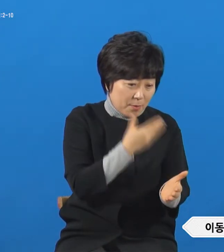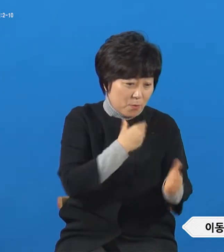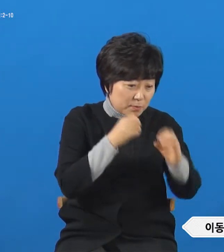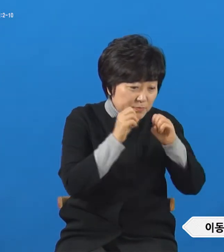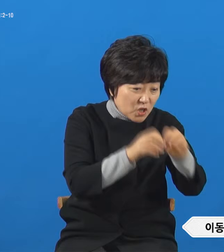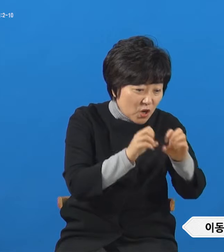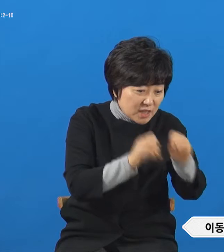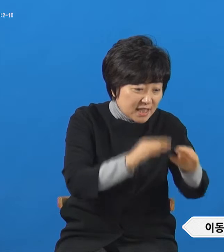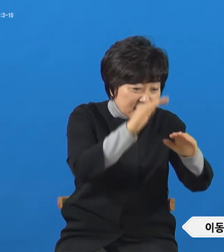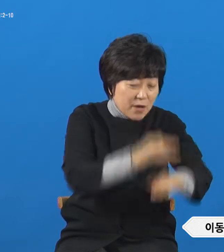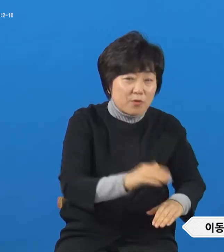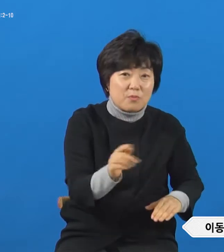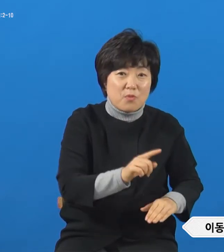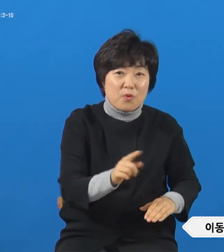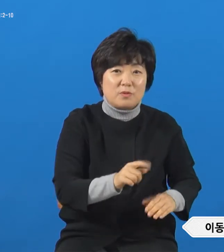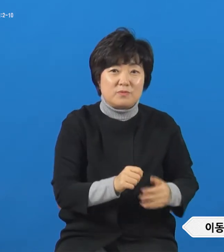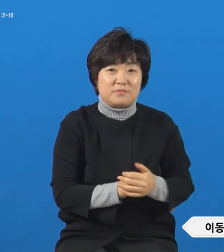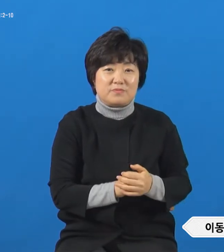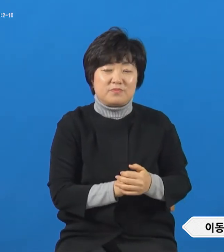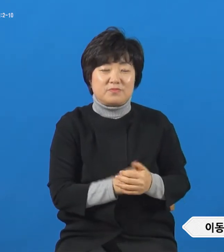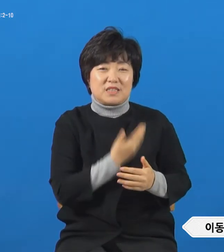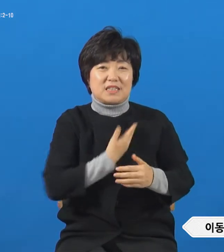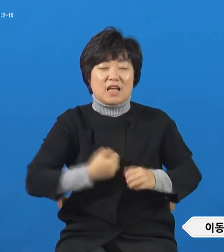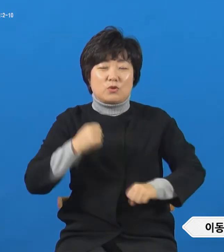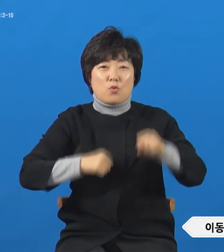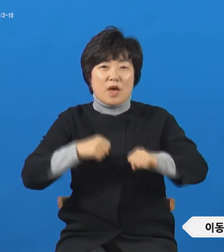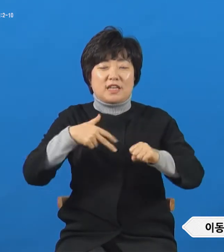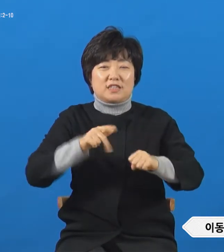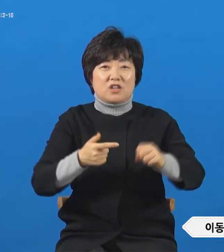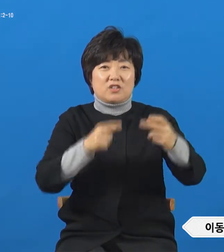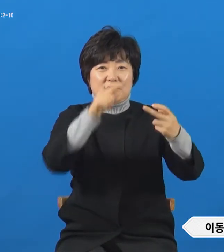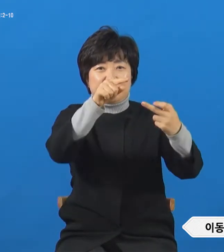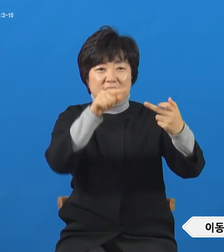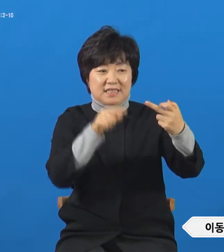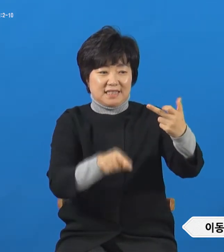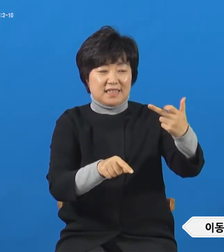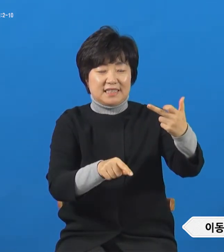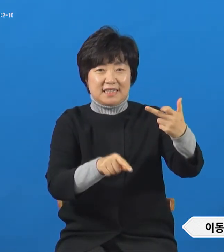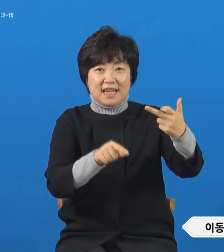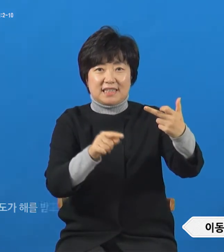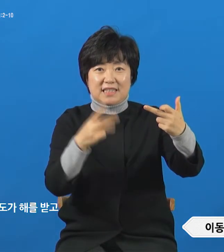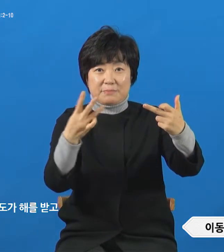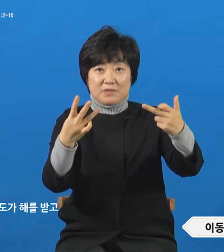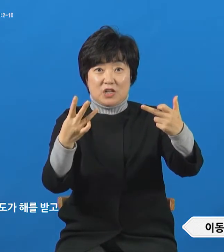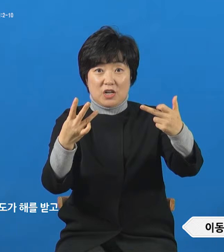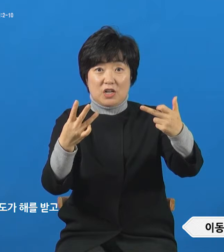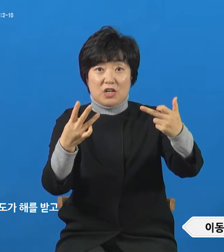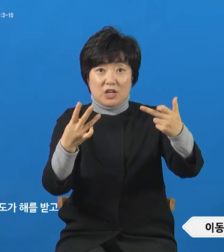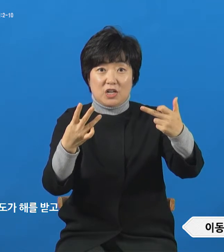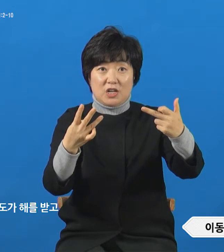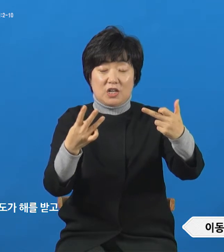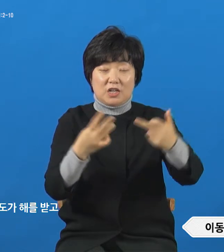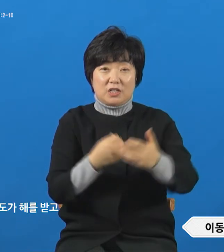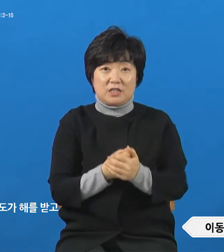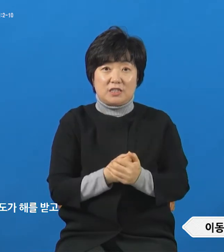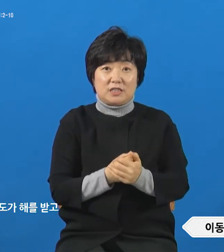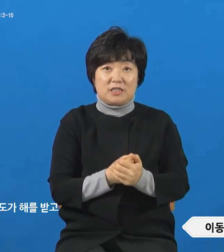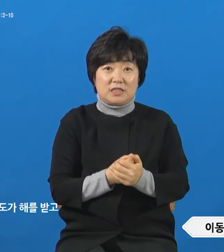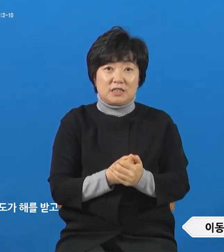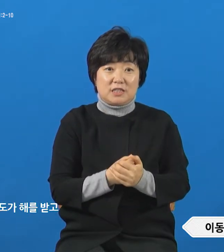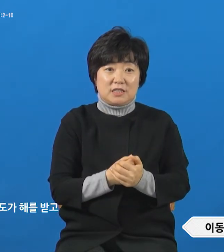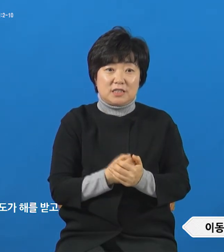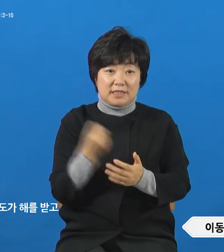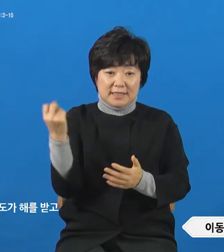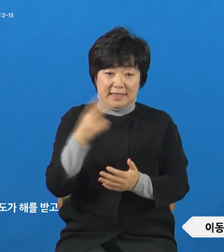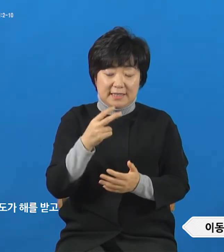핵심은 도대체 뭘까요? 그 대답을 사도행전 17장 3절에서 읽어볼 수가 있습니다. 자, 사도행전 17장 3절